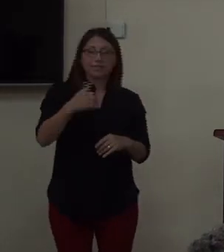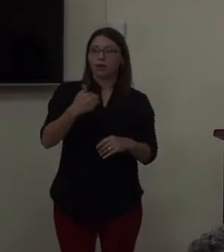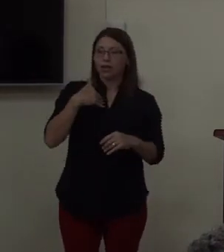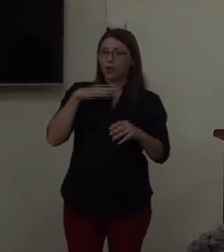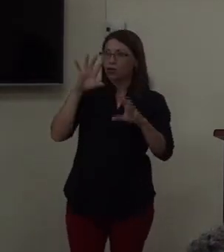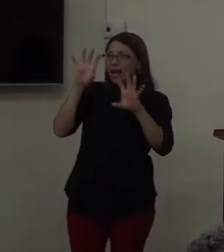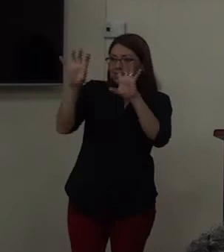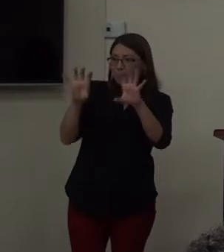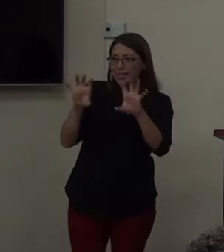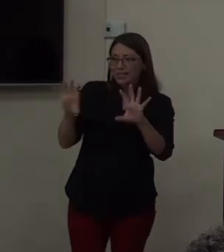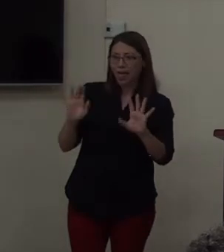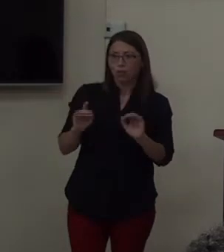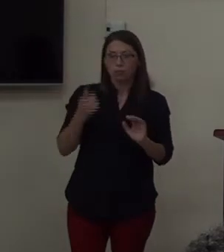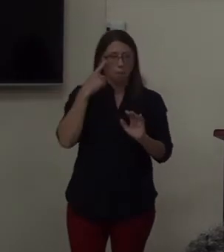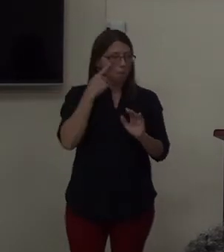más.